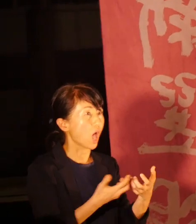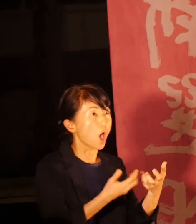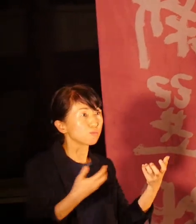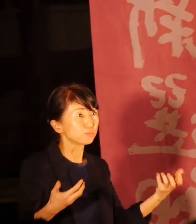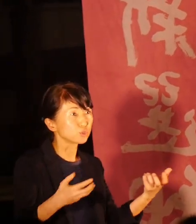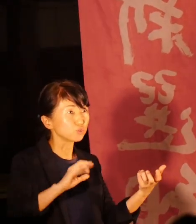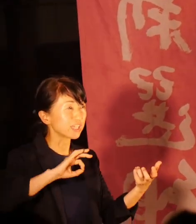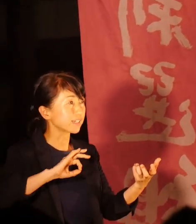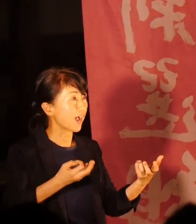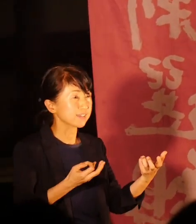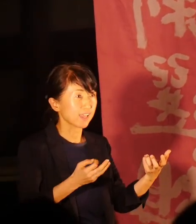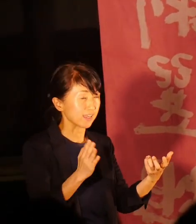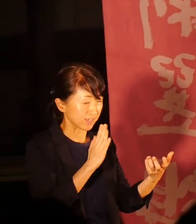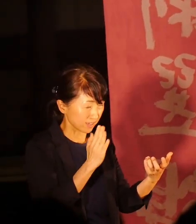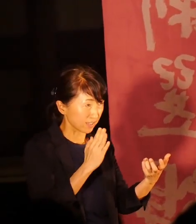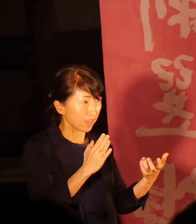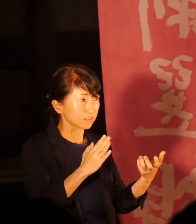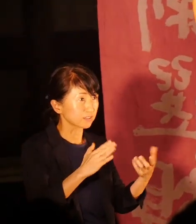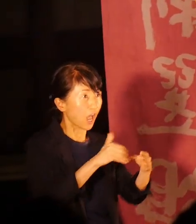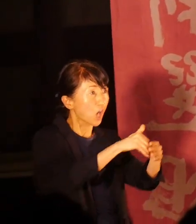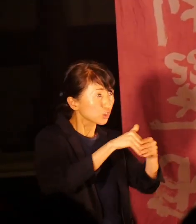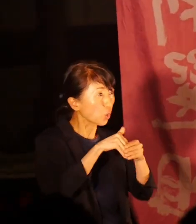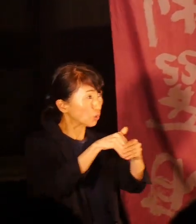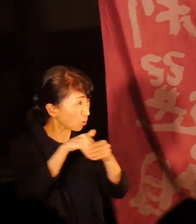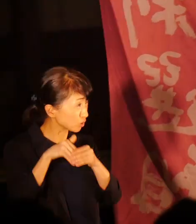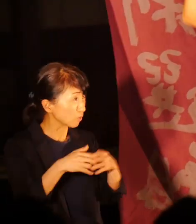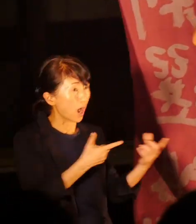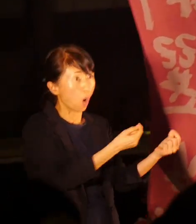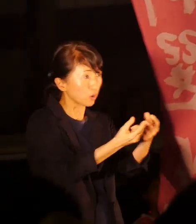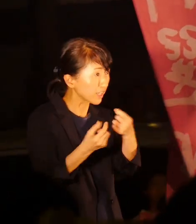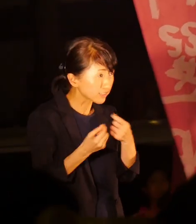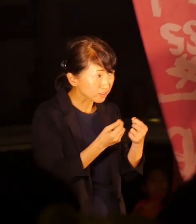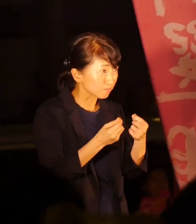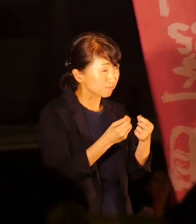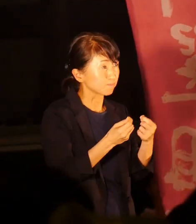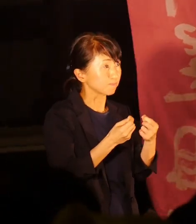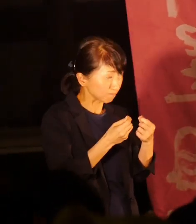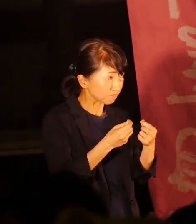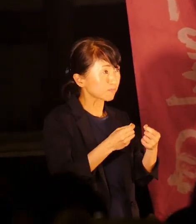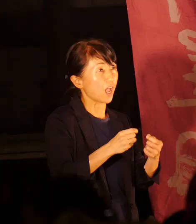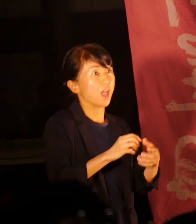税ではなく所得は全て所得税で取る形にします。よろしいでしょうか。